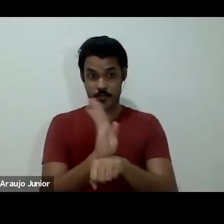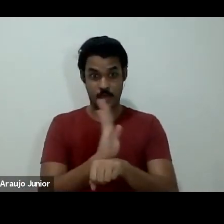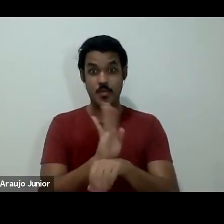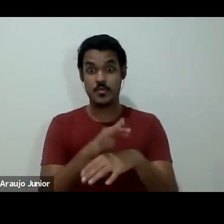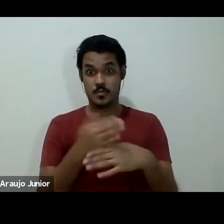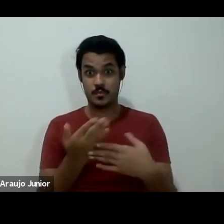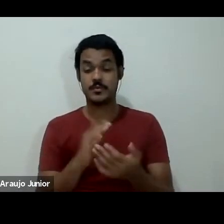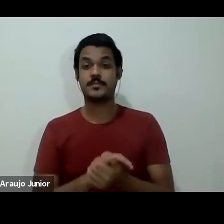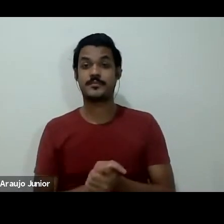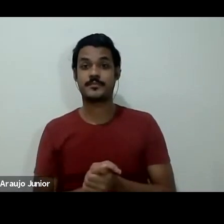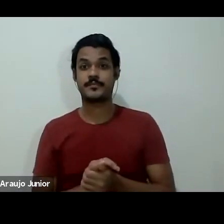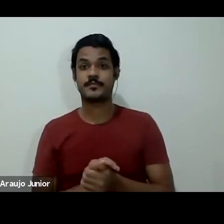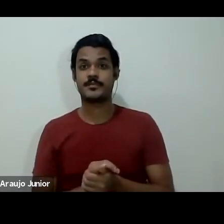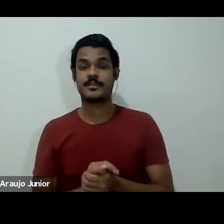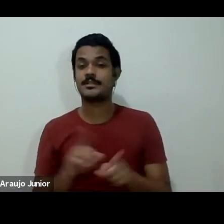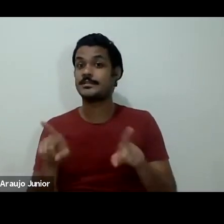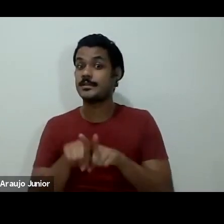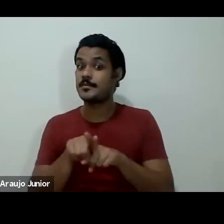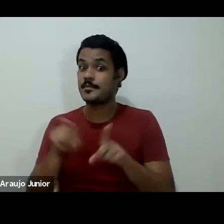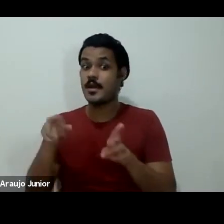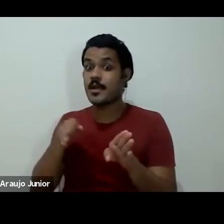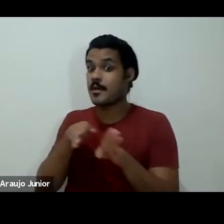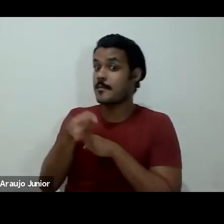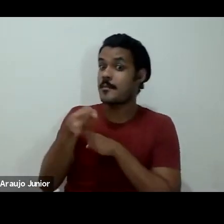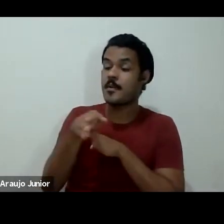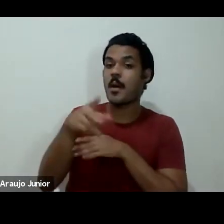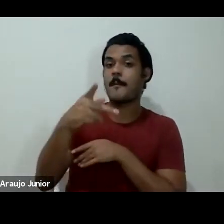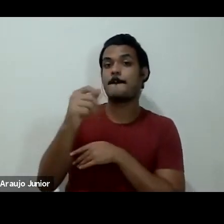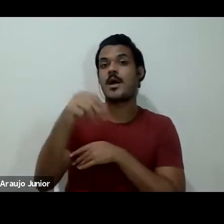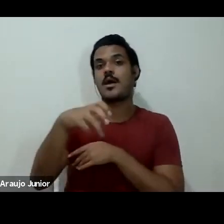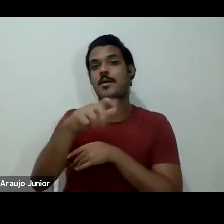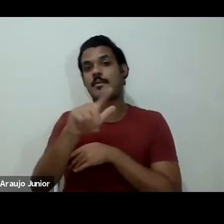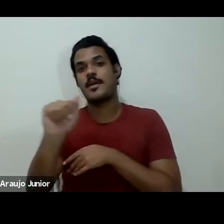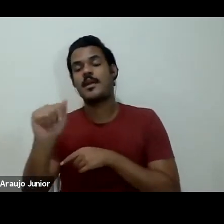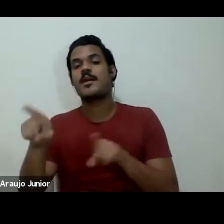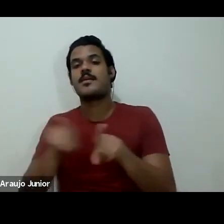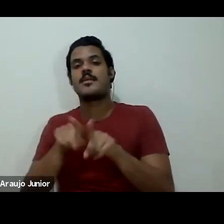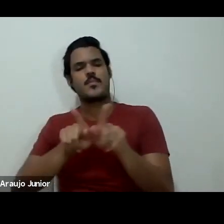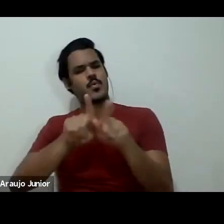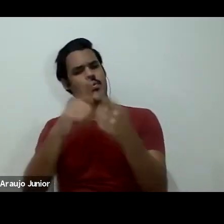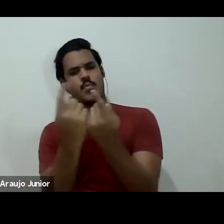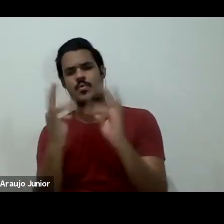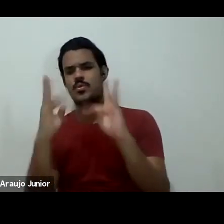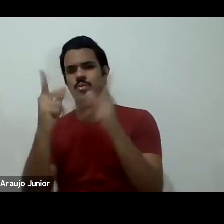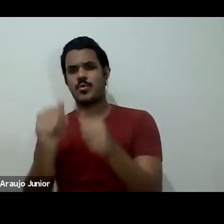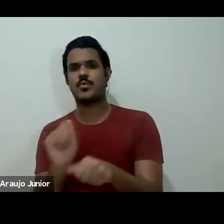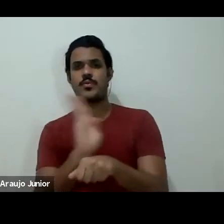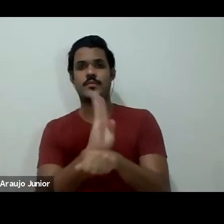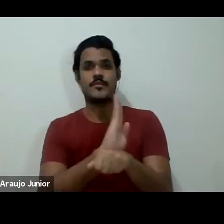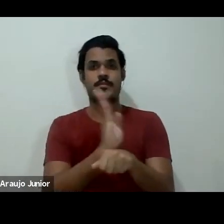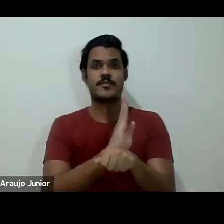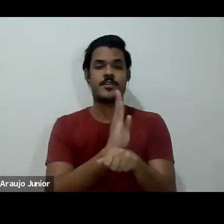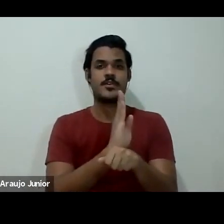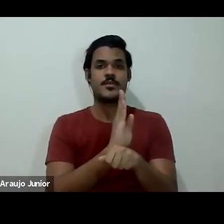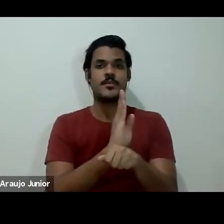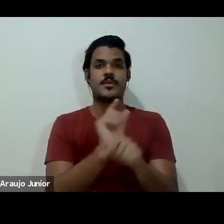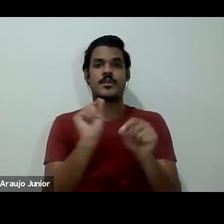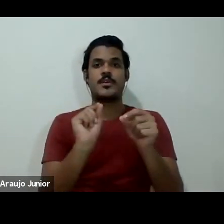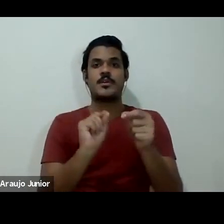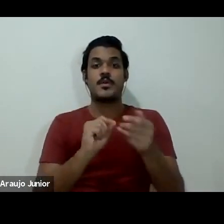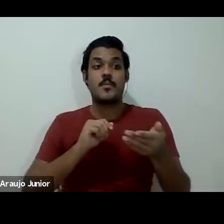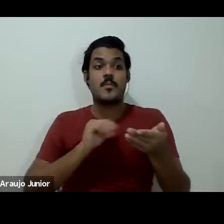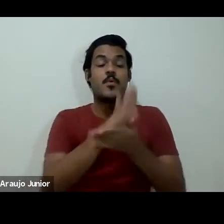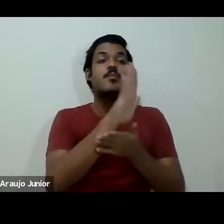e recomendar a Pamela e toda a equipe a colocar esse filme para além dos